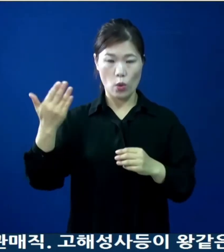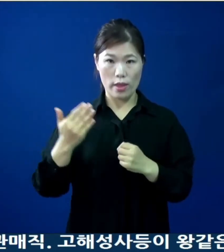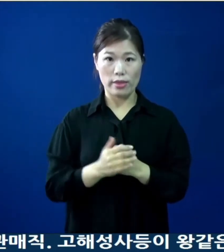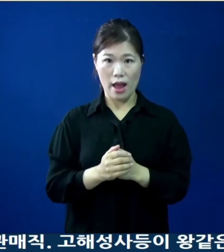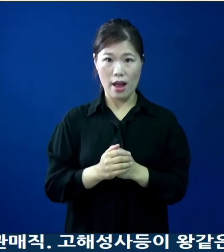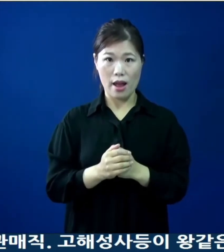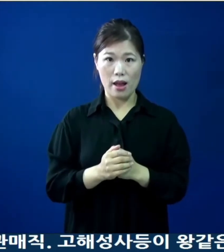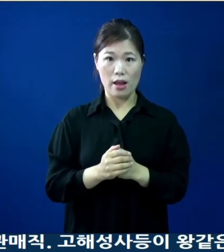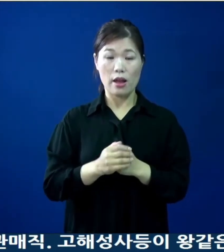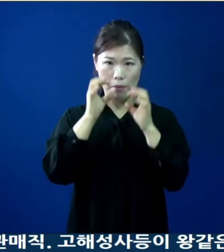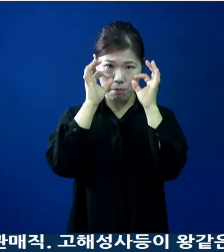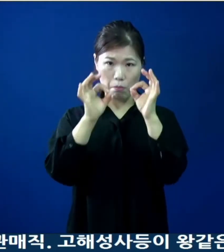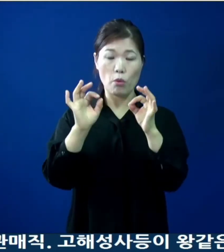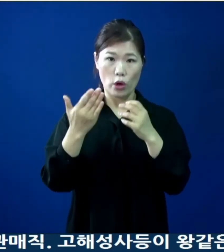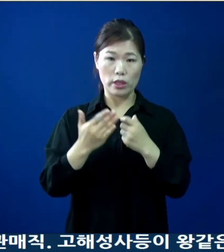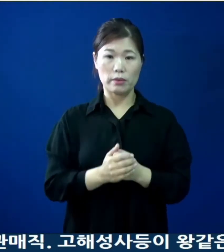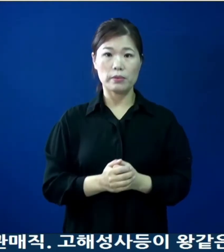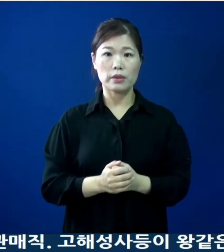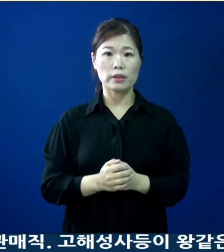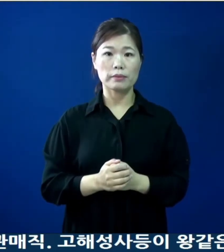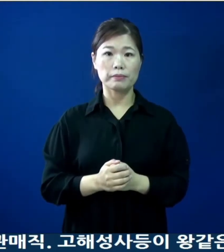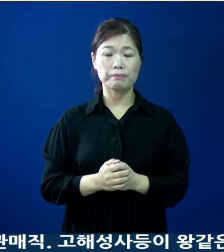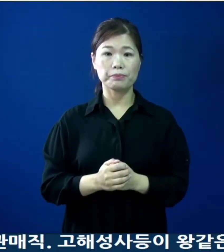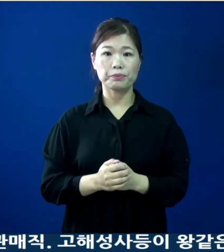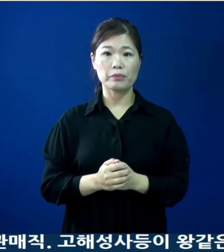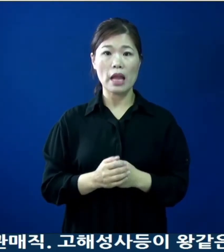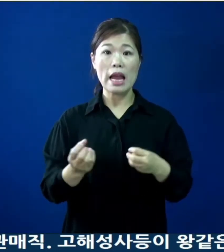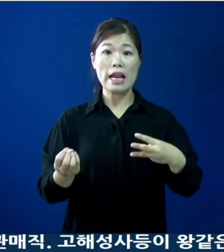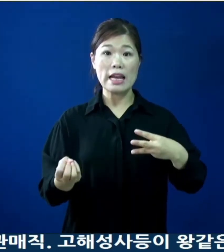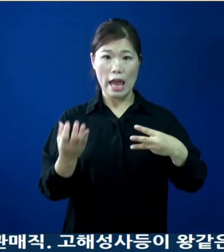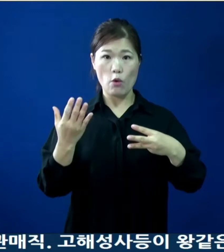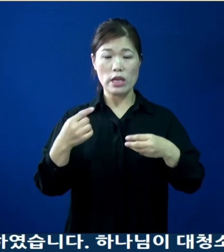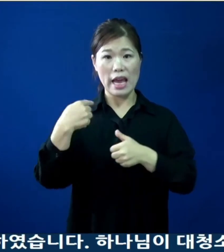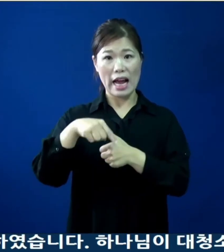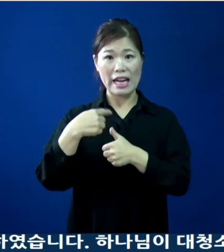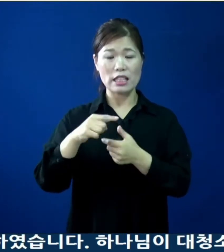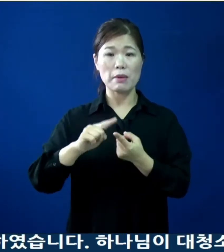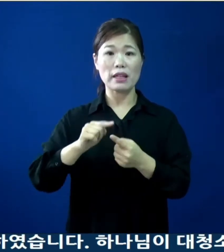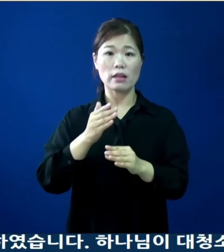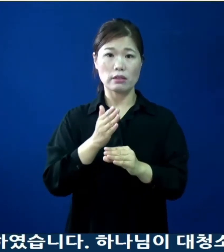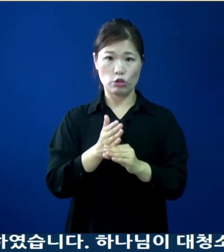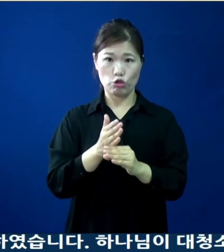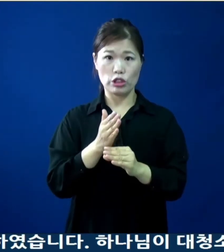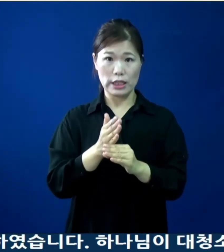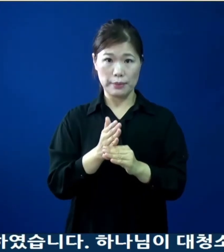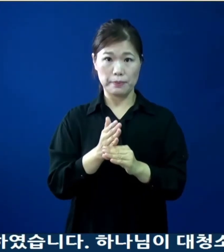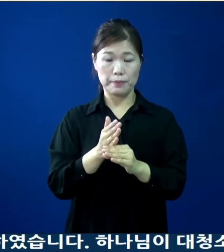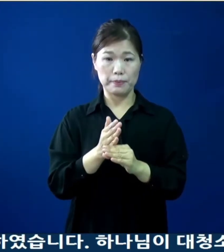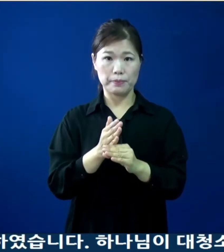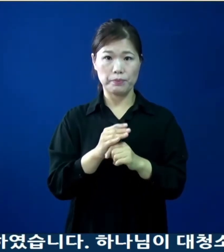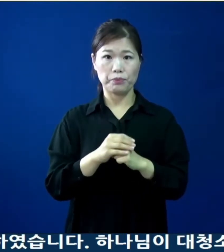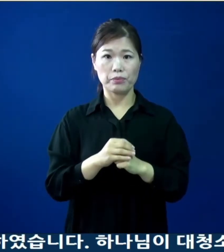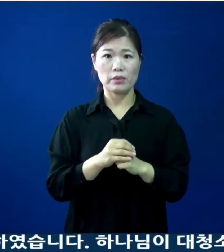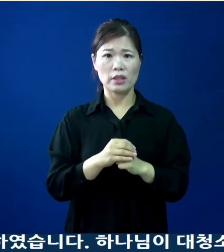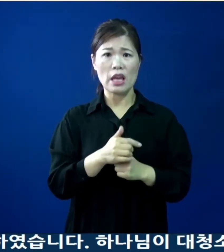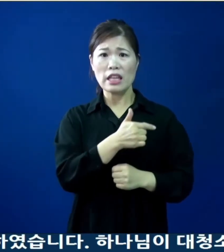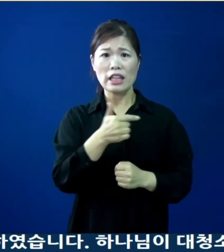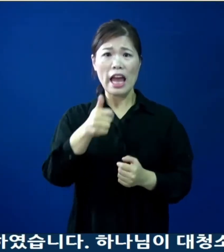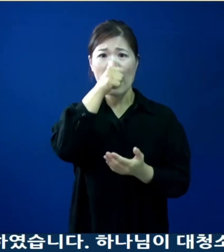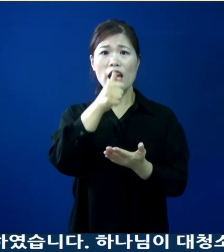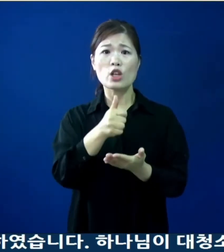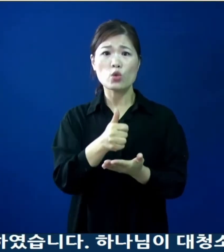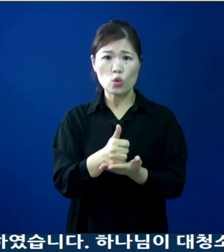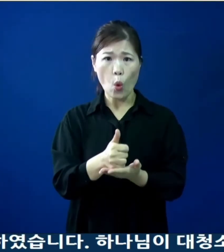기원을 찾아볼 수 있겠습니다. 레위기 가르침의 중심에 대속죄일,